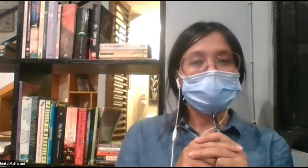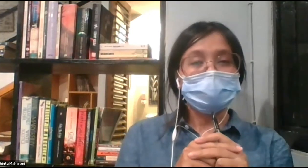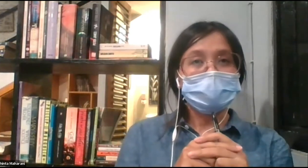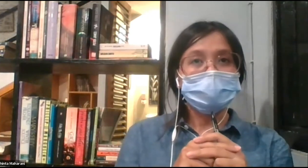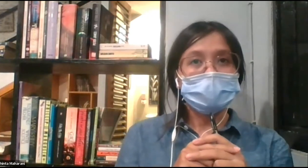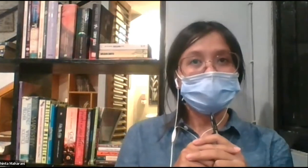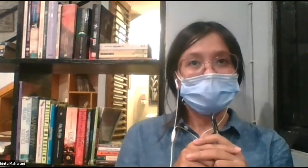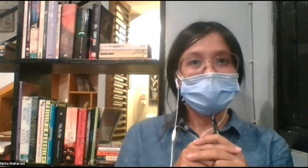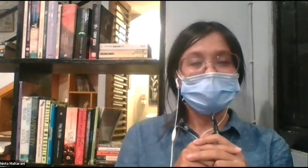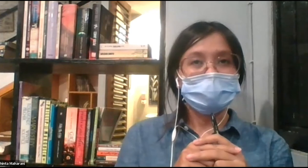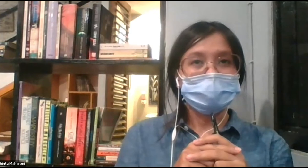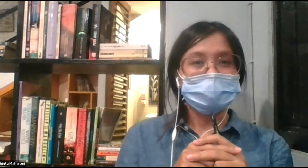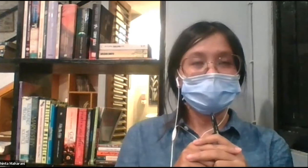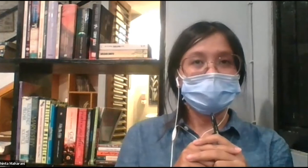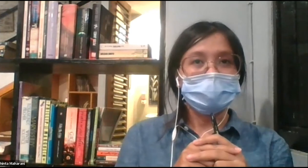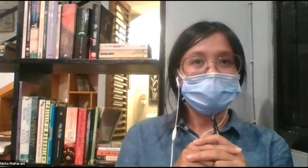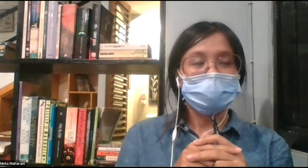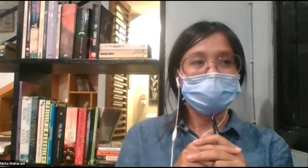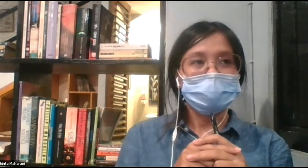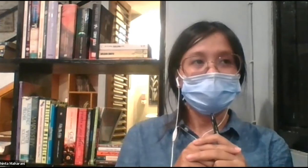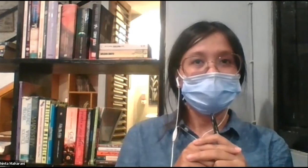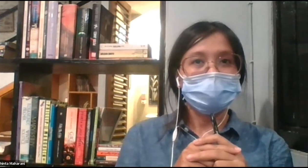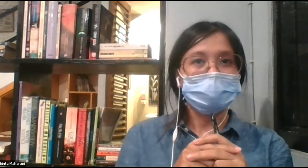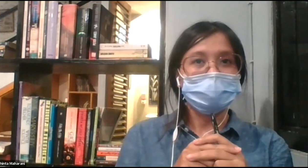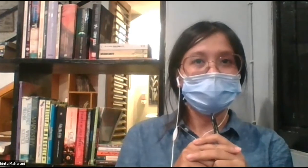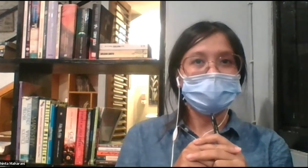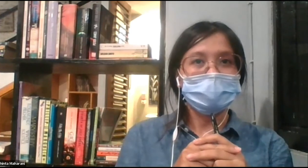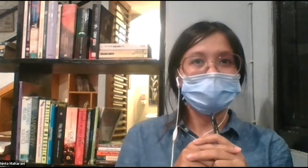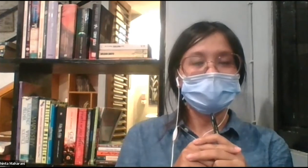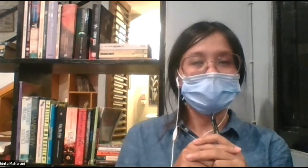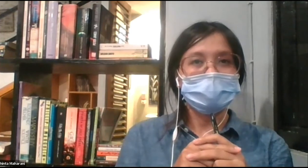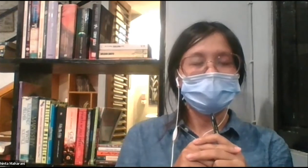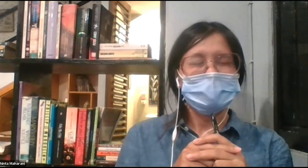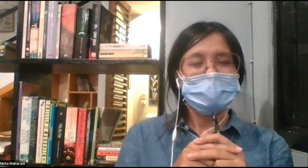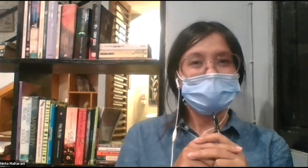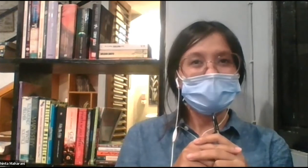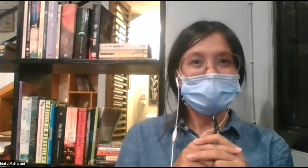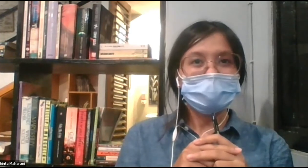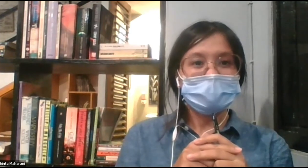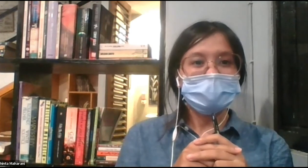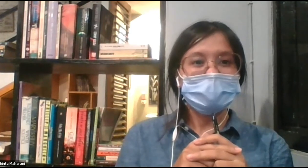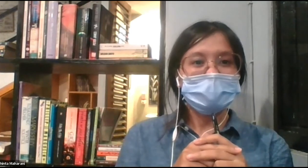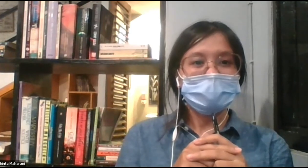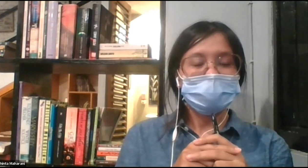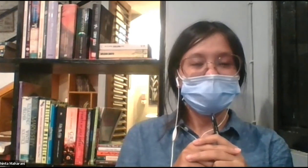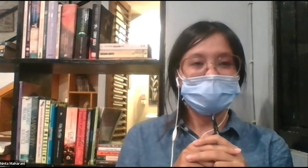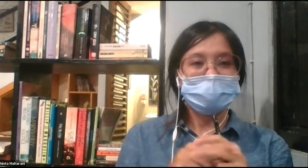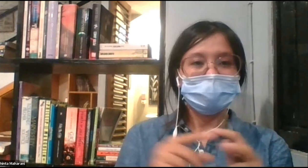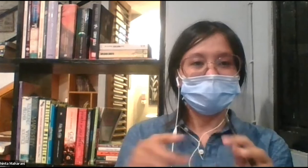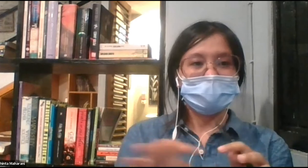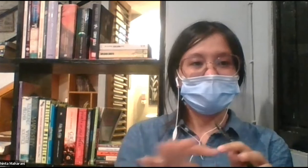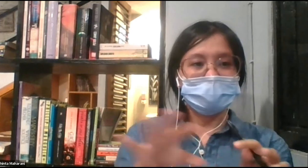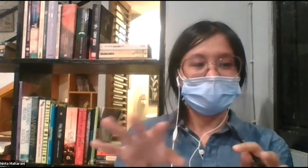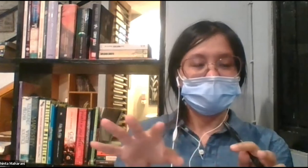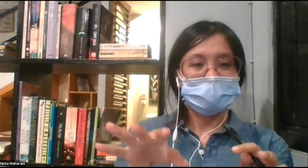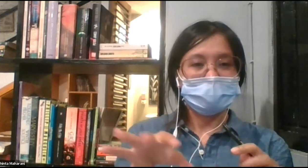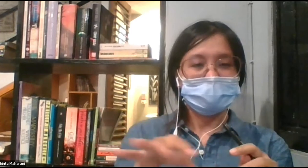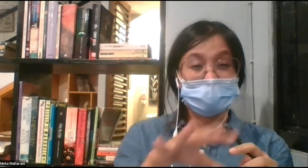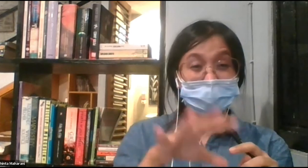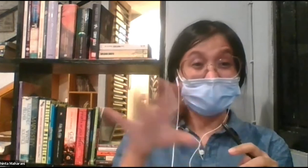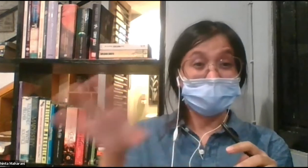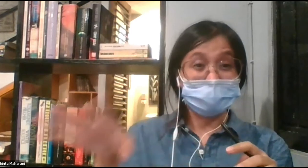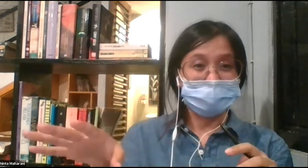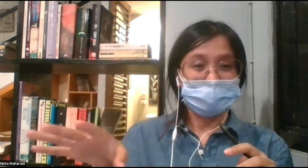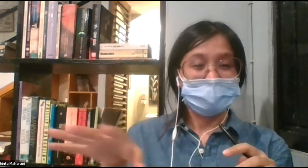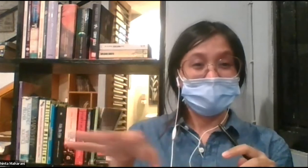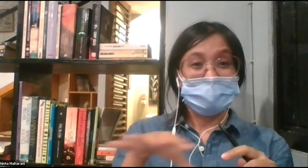Saya suatu hari pernah bertanya ke redaktur saya, judulnya apa yang menarik? Coba kamu kail, kamu cari di